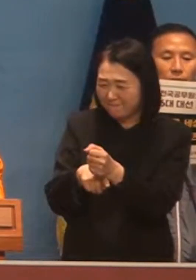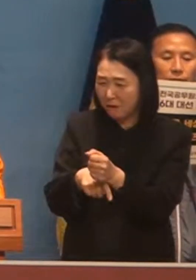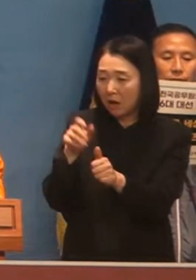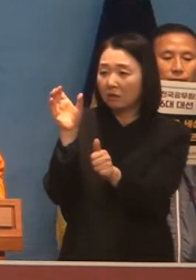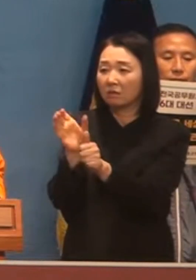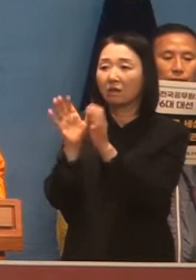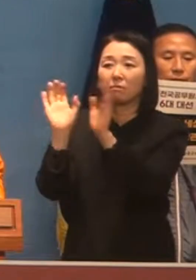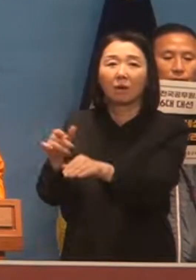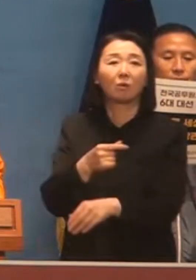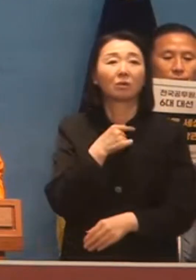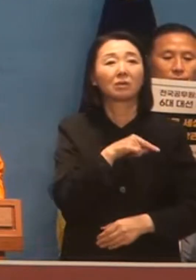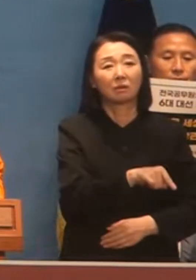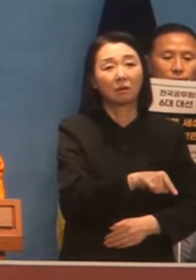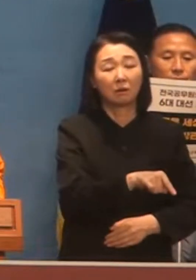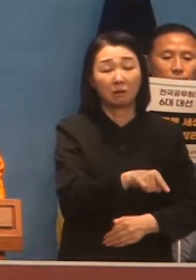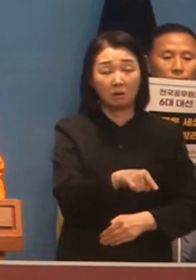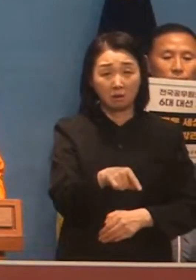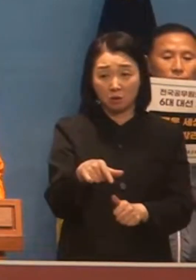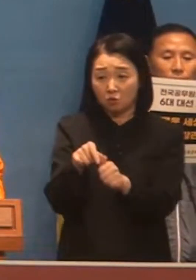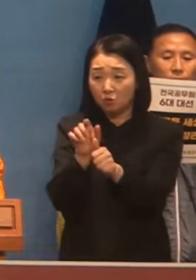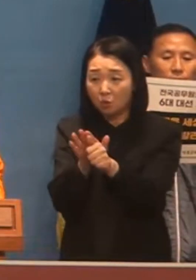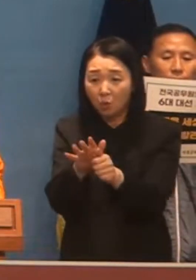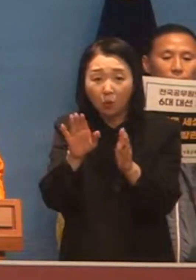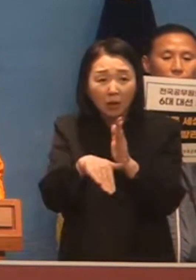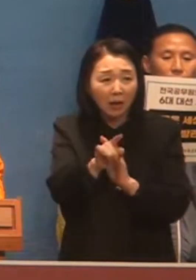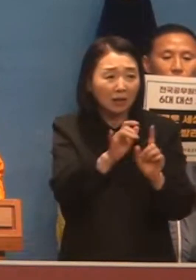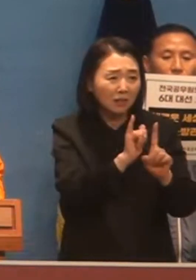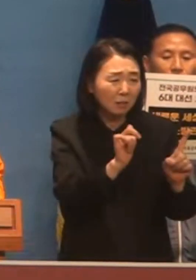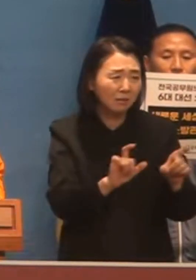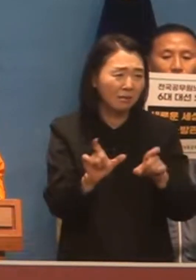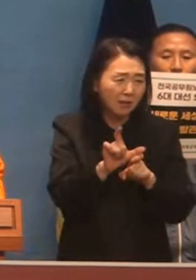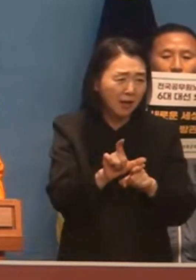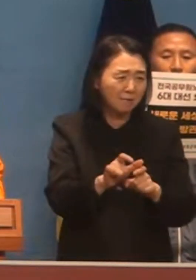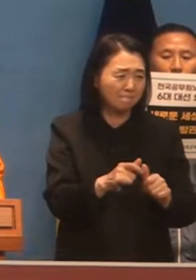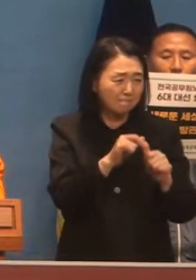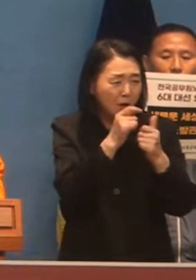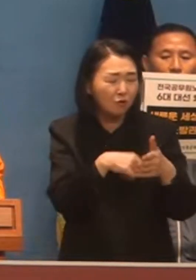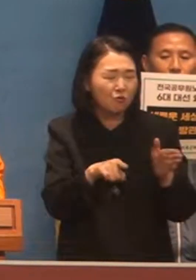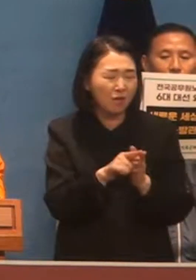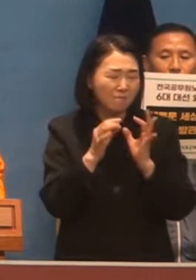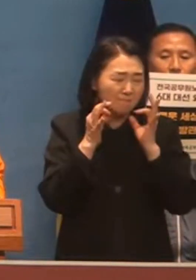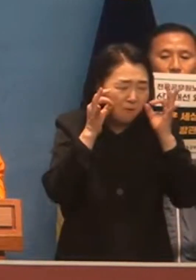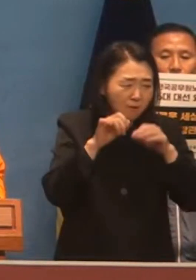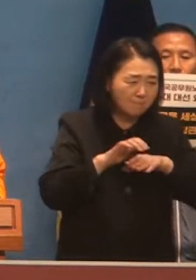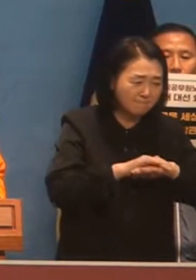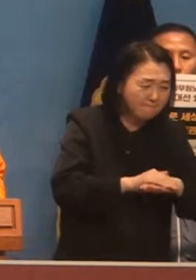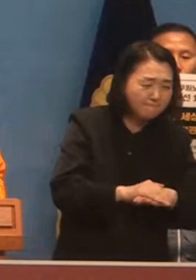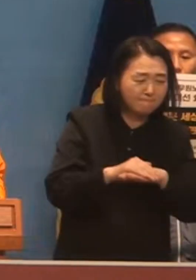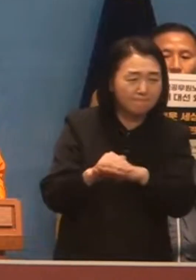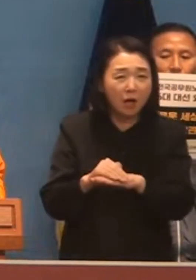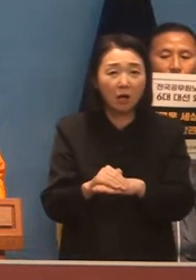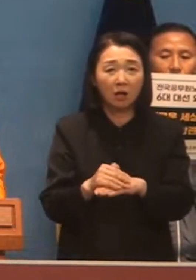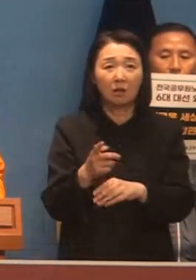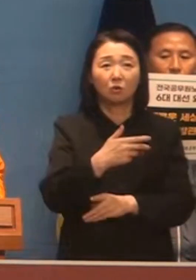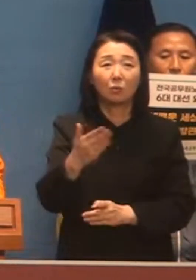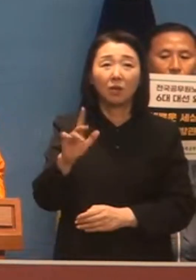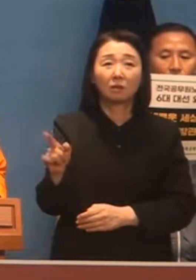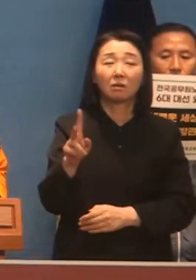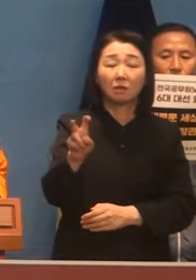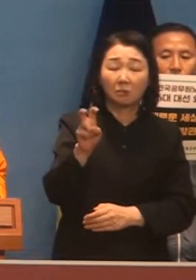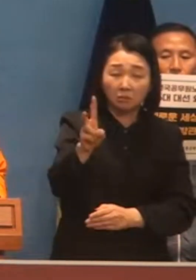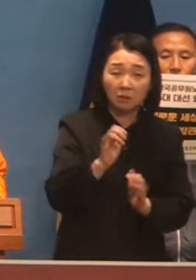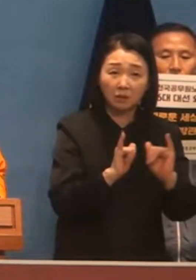하였다. 게다가 구조 현장에서 단 한 명이라도 더 살리기 위해 고군분투하던 1036명의